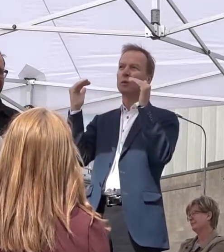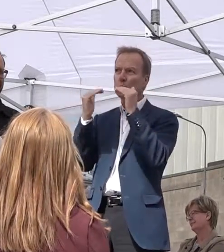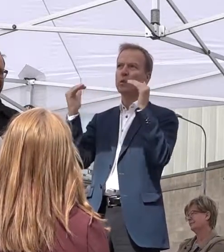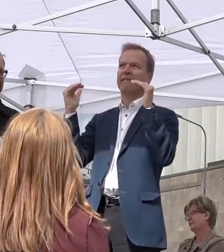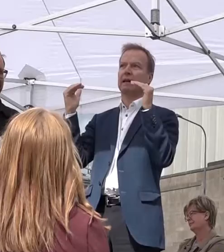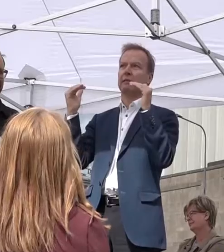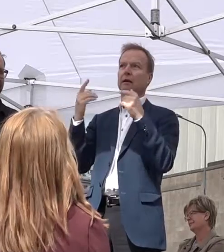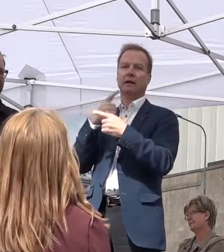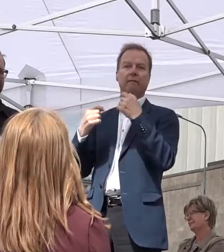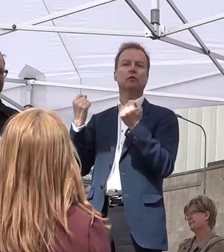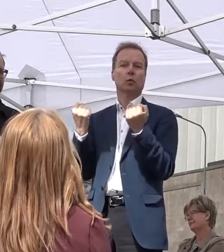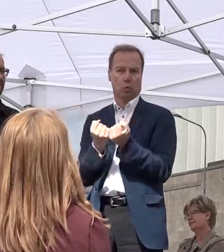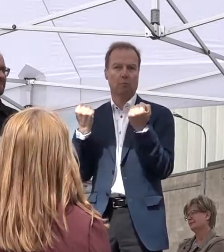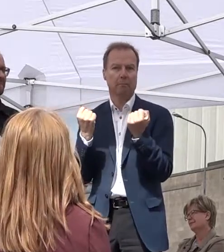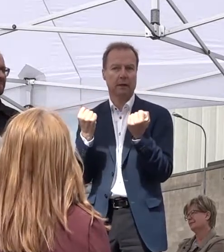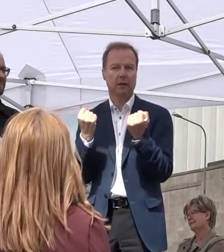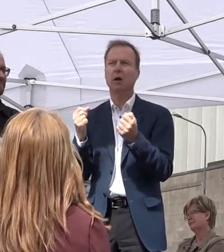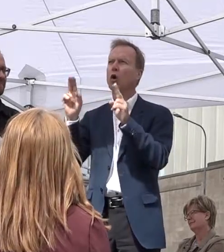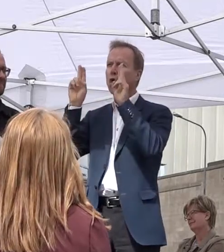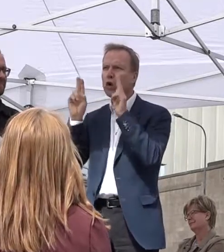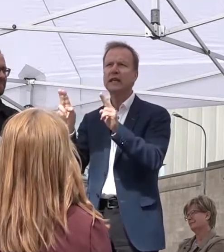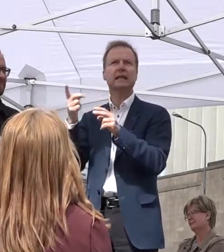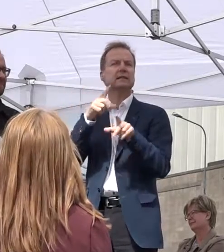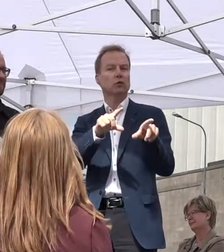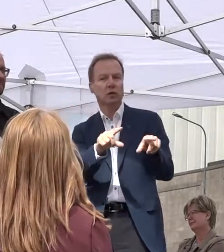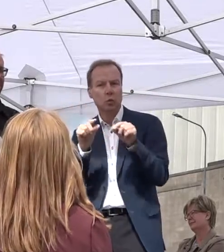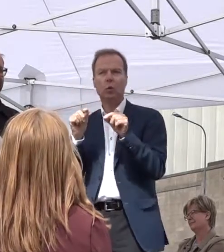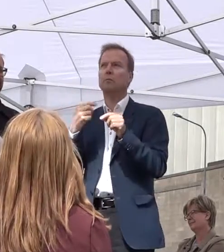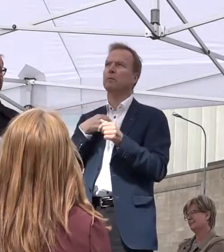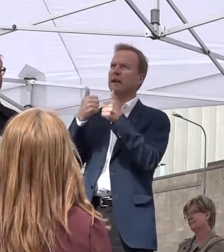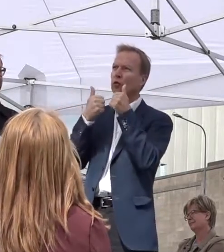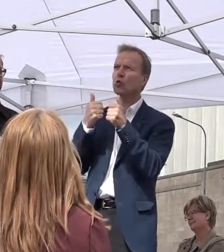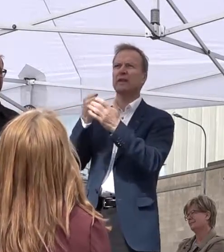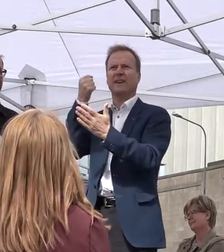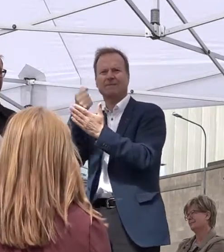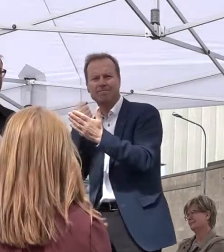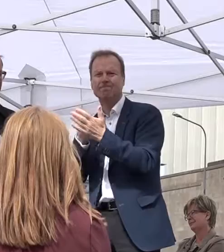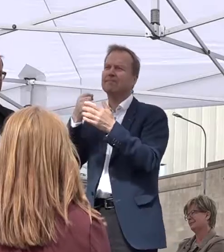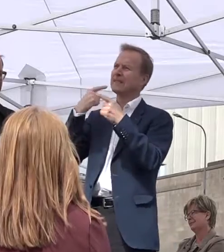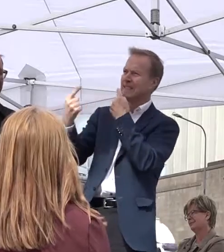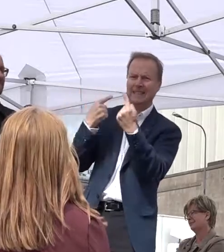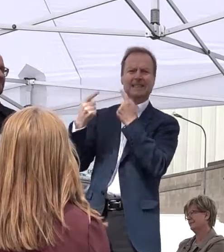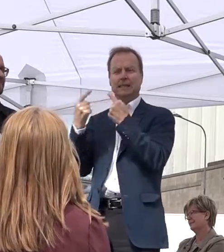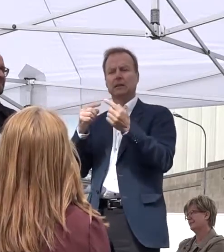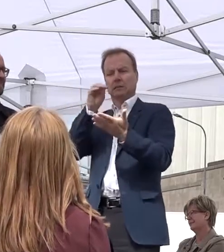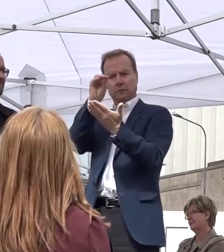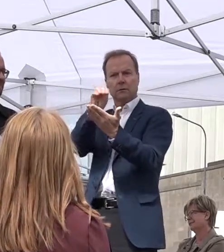kaunis. Meidät otettiin vastaan yhdenvertaisena neuvottelukumppaneina. Meidät aidosti